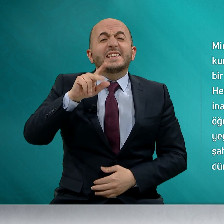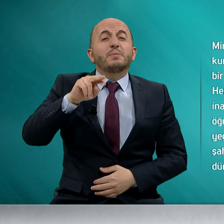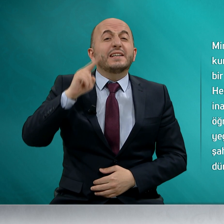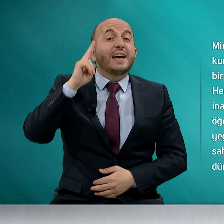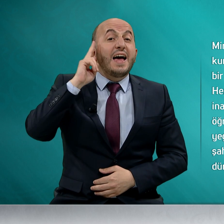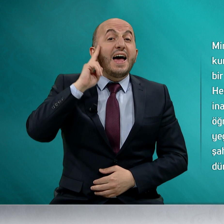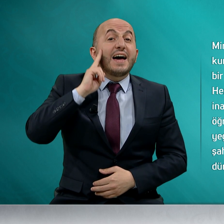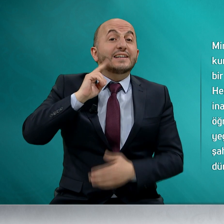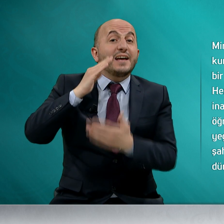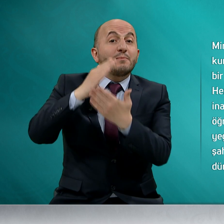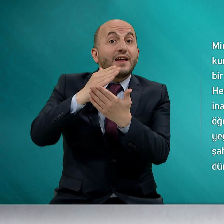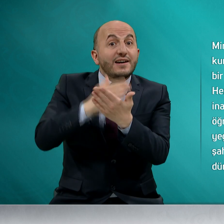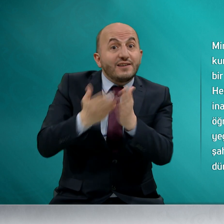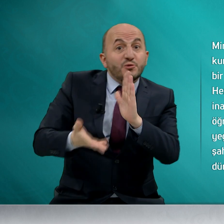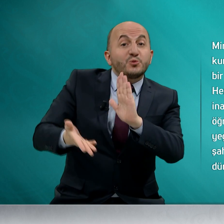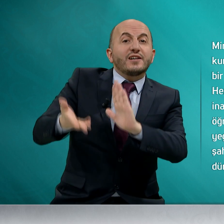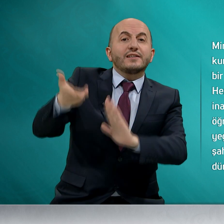gibi erdemlerle yücelir.